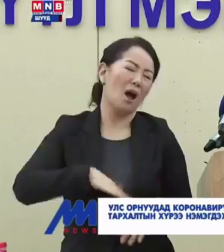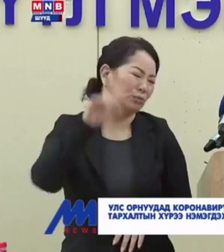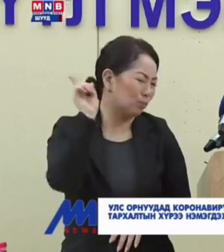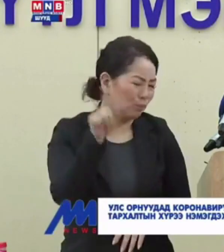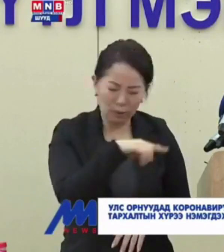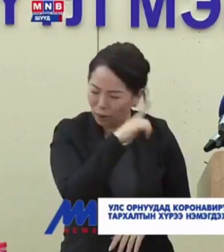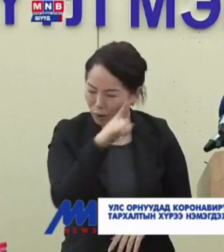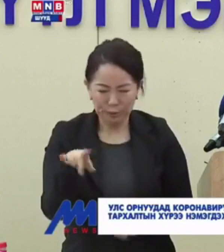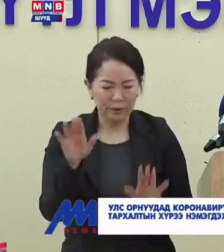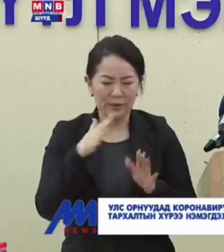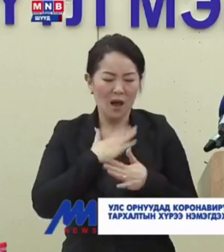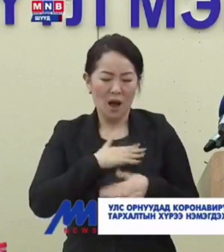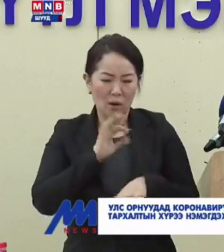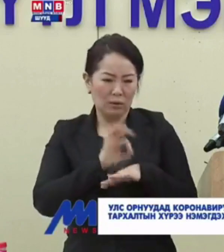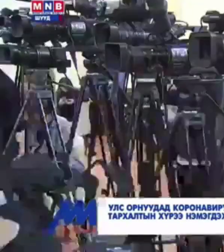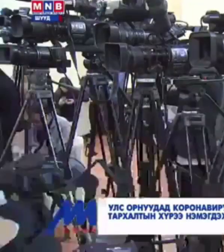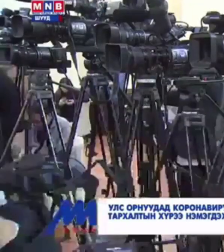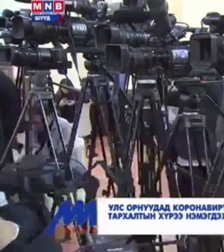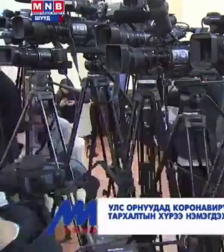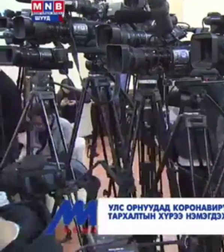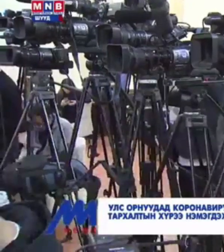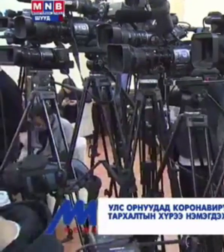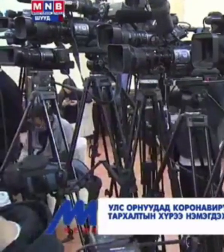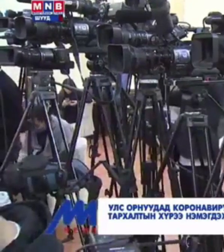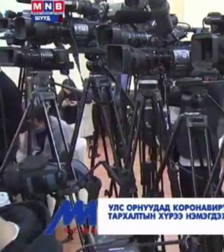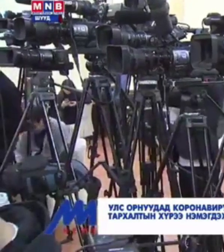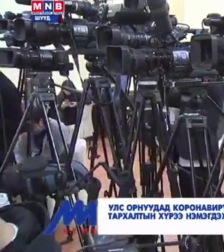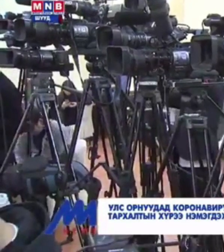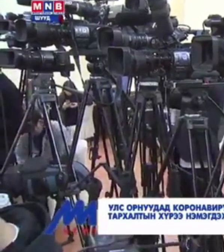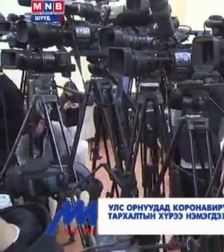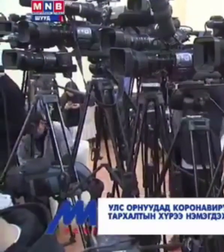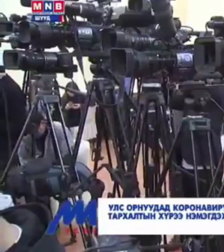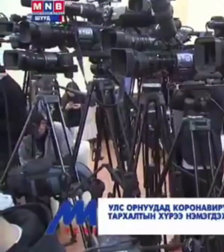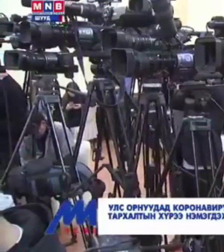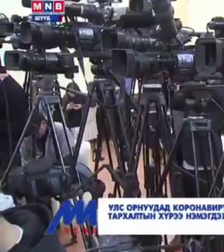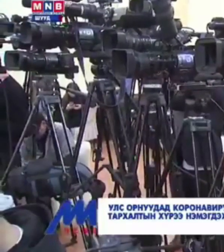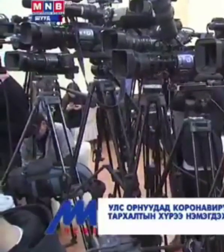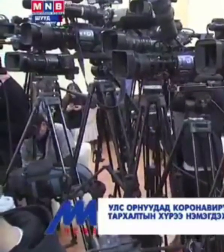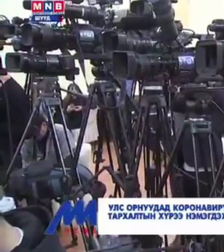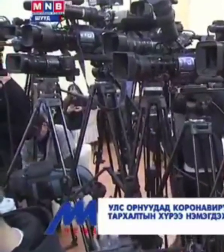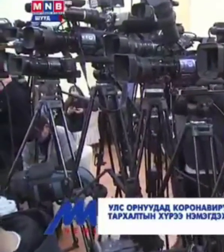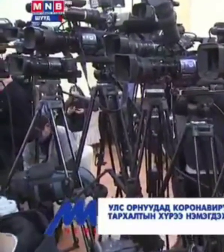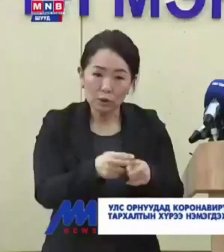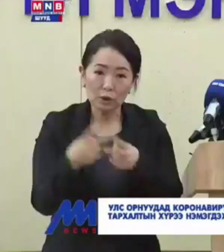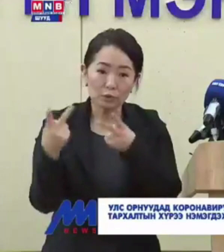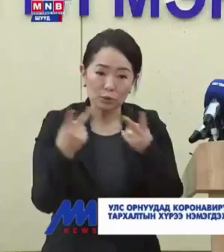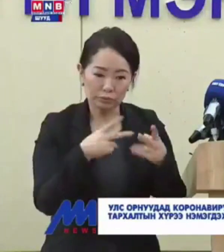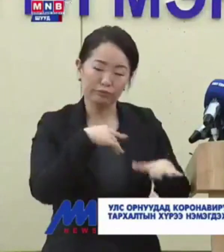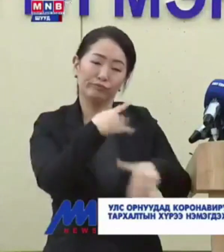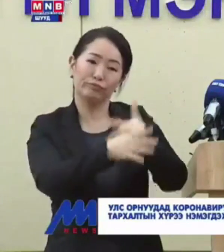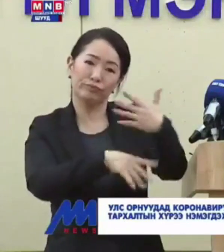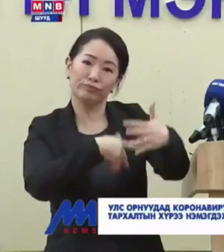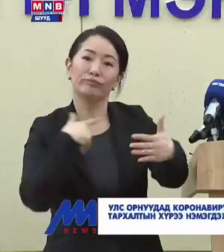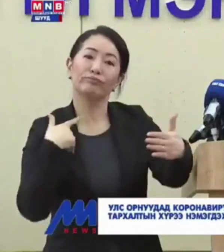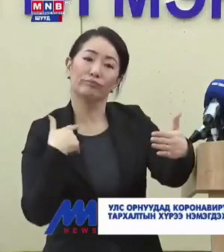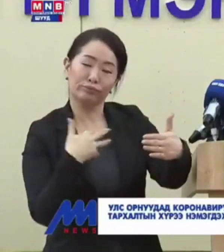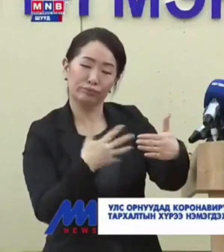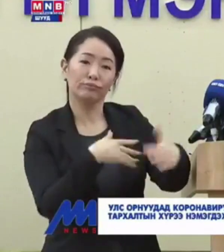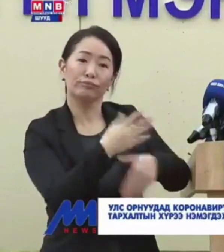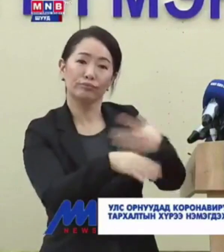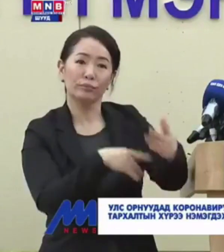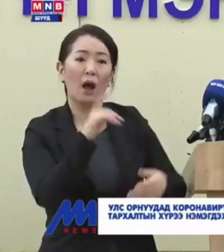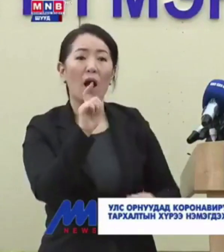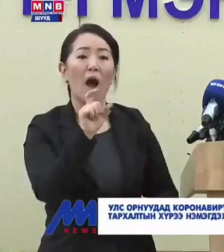болохгүй одоо энэ өвчл бол харуулж байна гэдгийг бас дахин хэлмээр байна. За эмнэлгийн тусламж үйлчилгээ ер нь бол хэвээ явагдаж байгаа. За